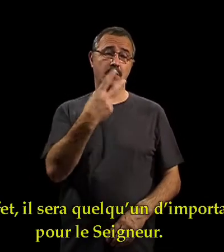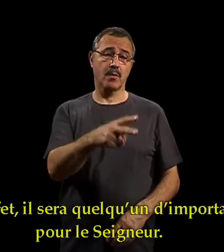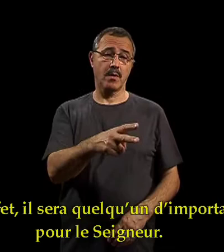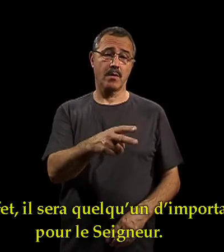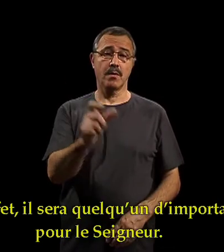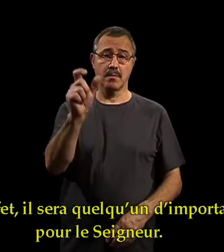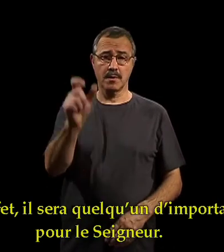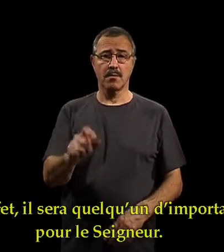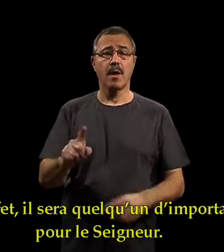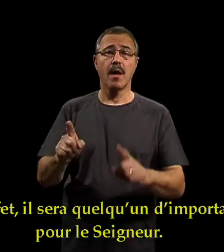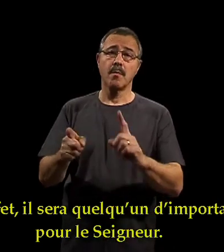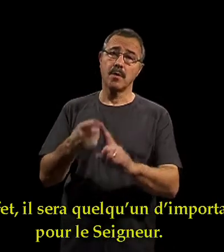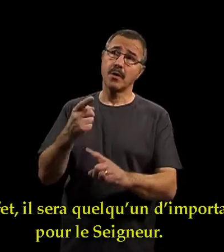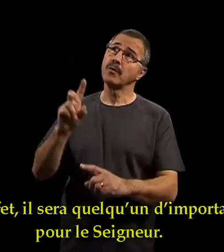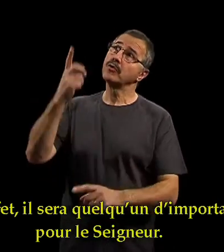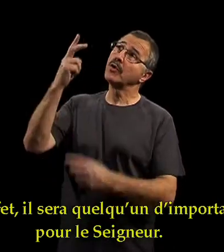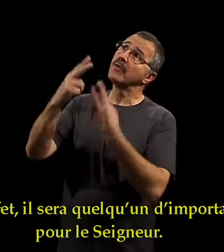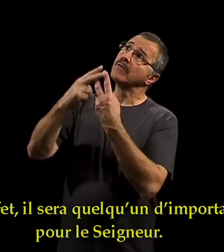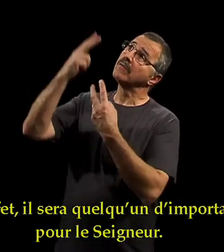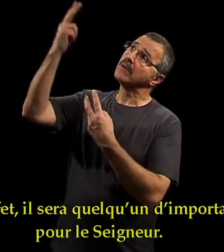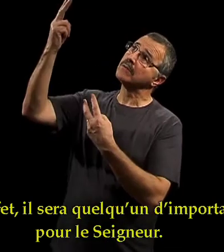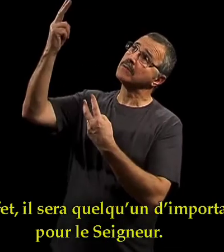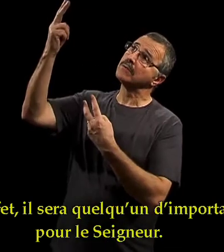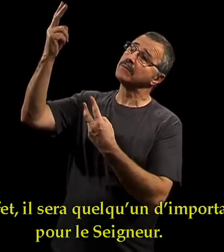En effet, il sera quelqu'un d'important pour le Seigneur.